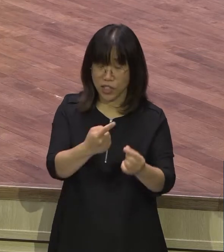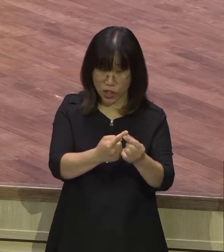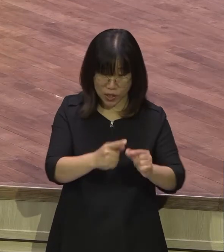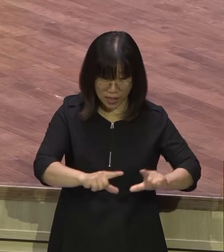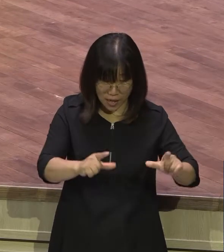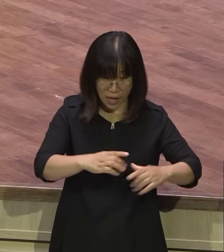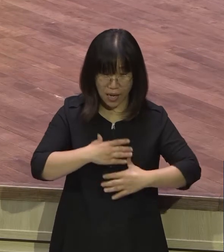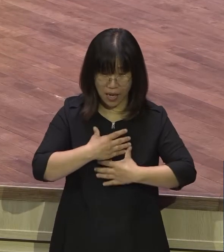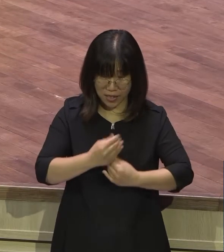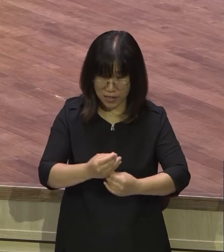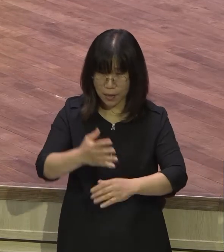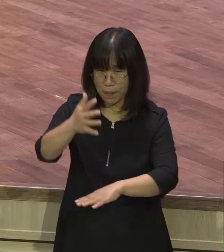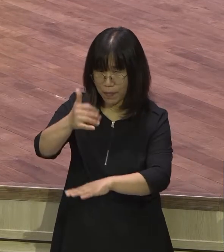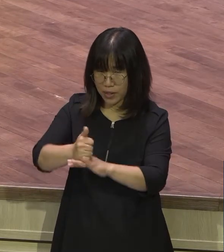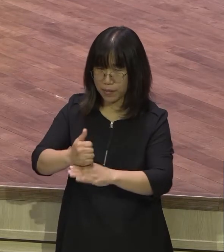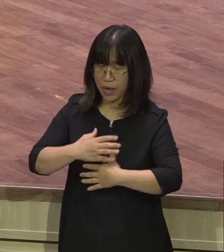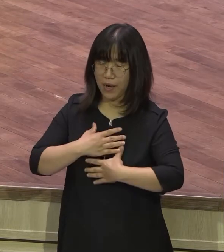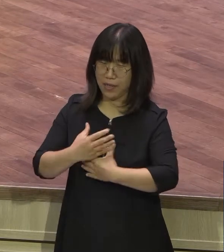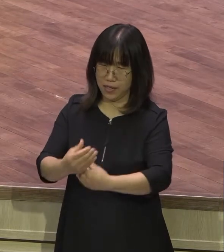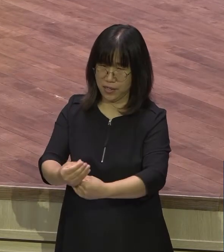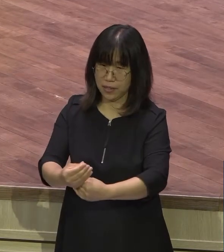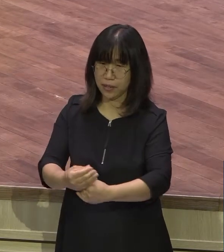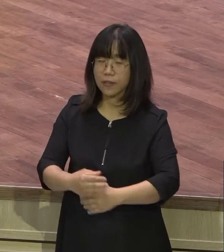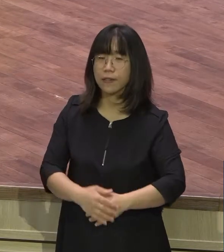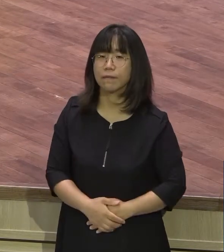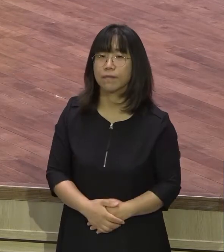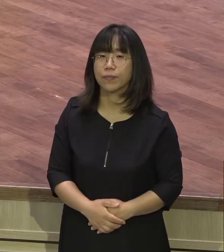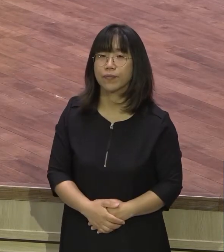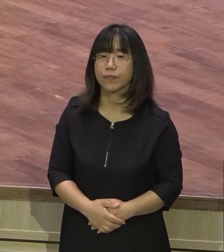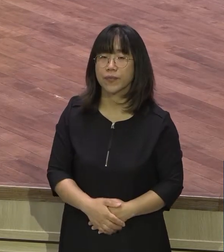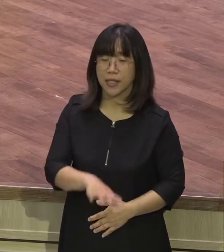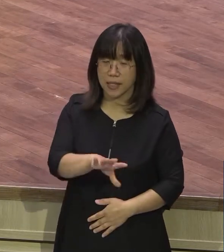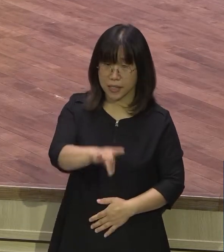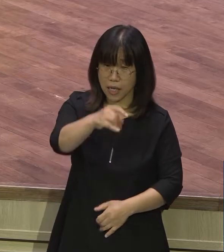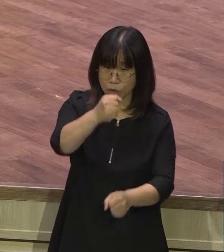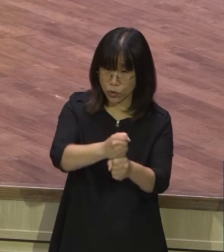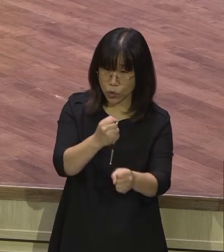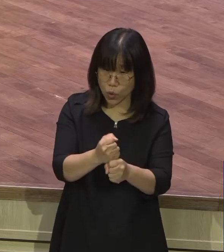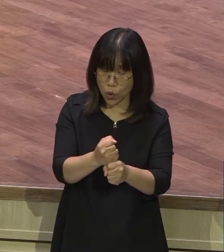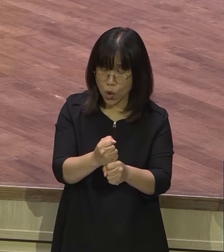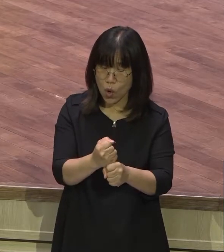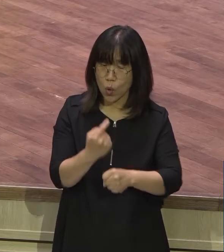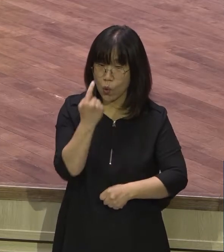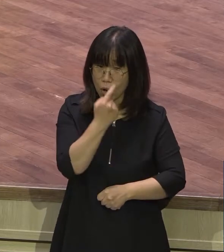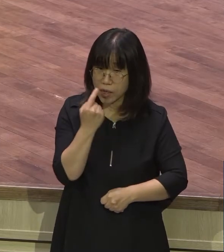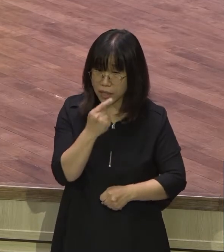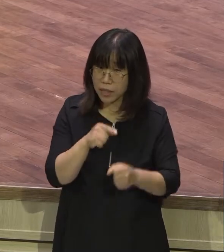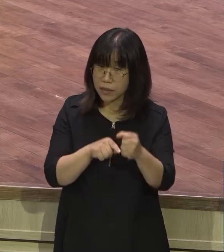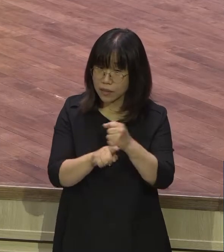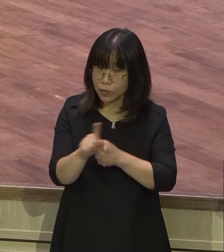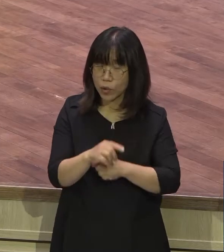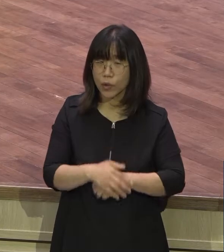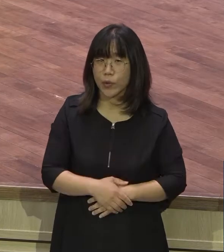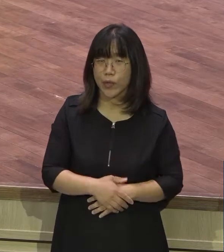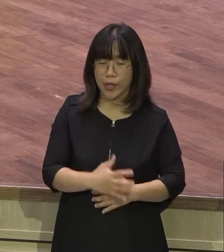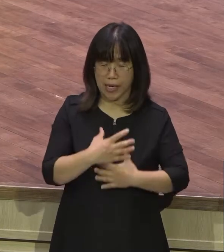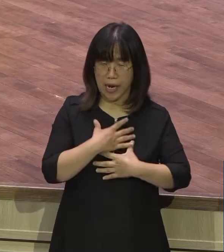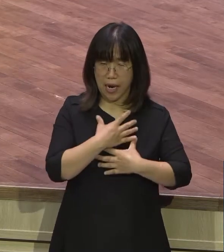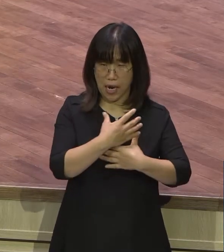시작해서 안식으로 마무리됐다. 그래 볼 수 있어요. 사실 창조원리가 먼저 안식하고 안식을 통해서